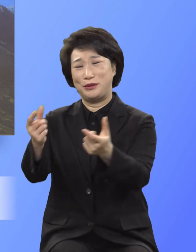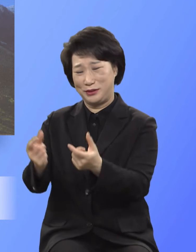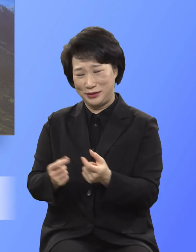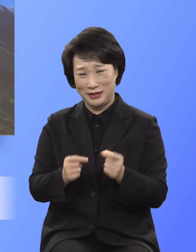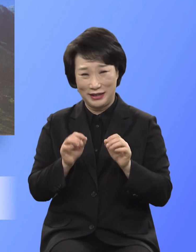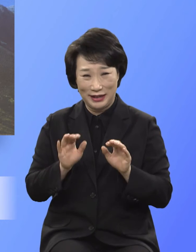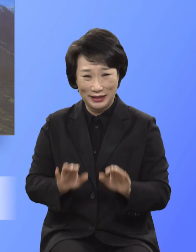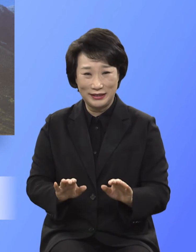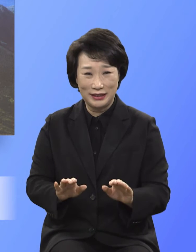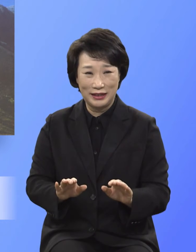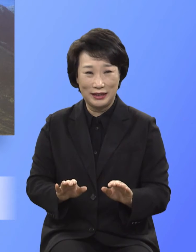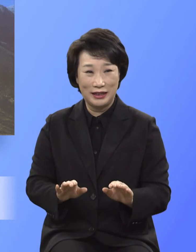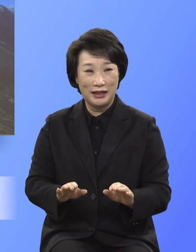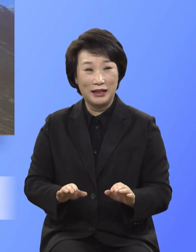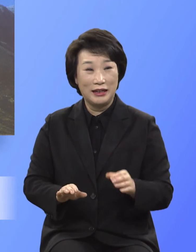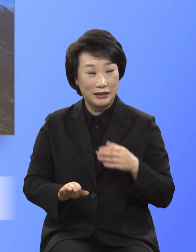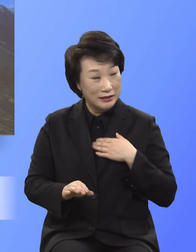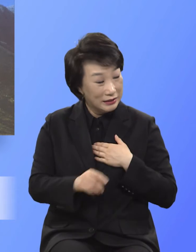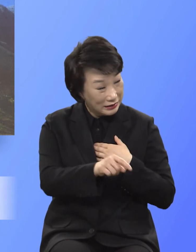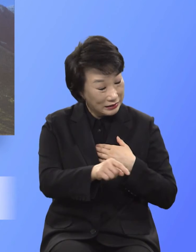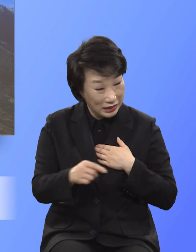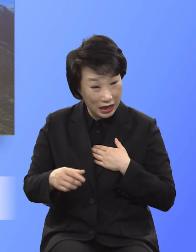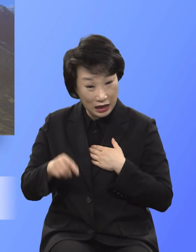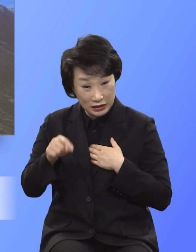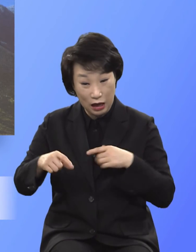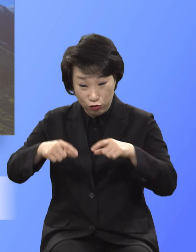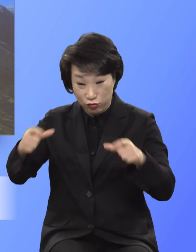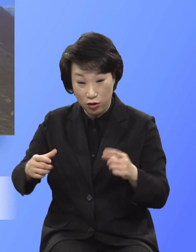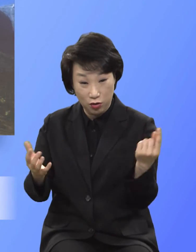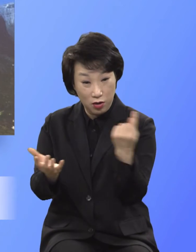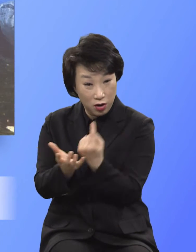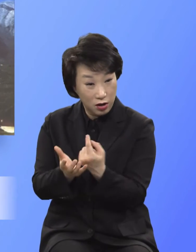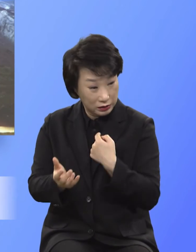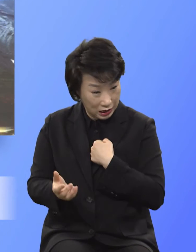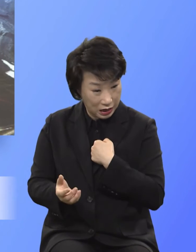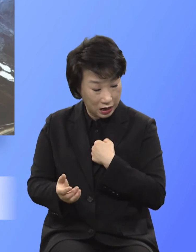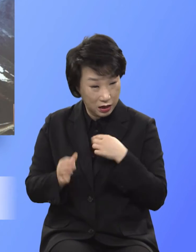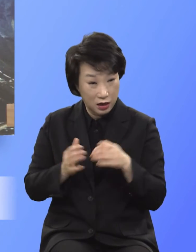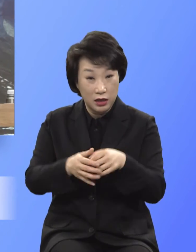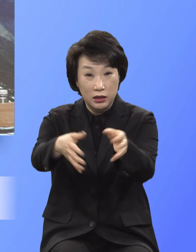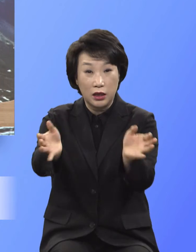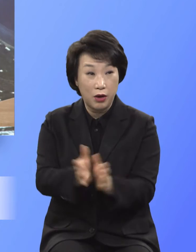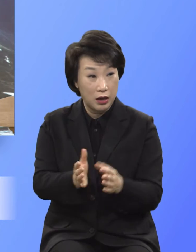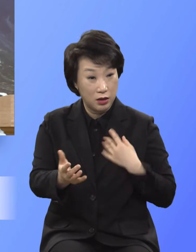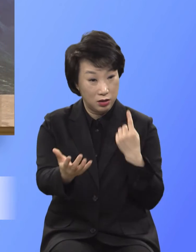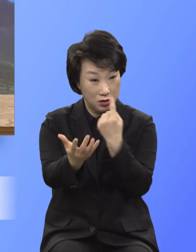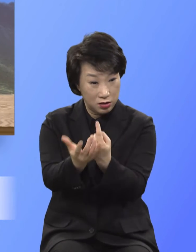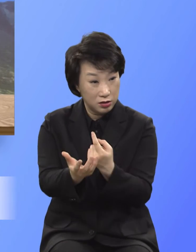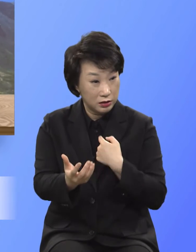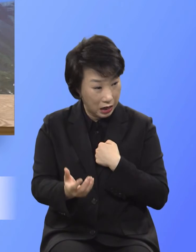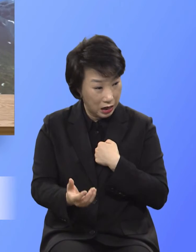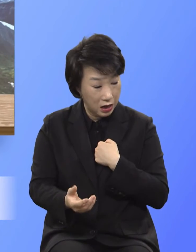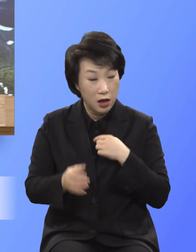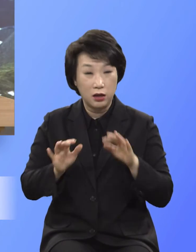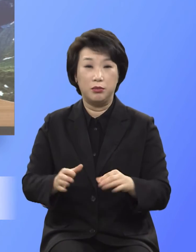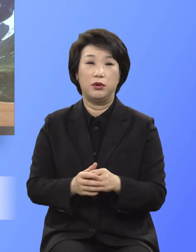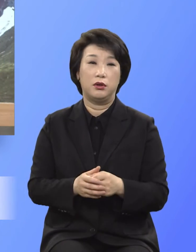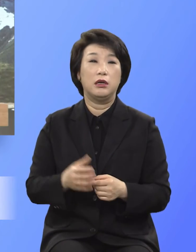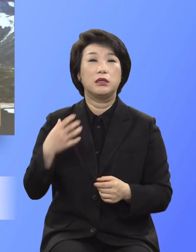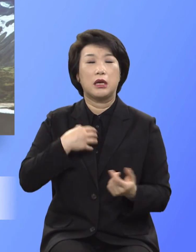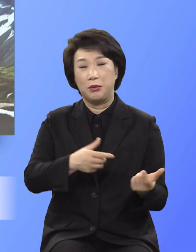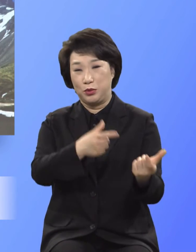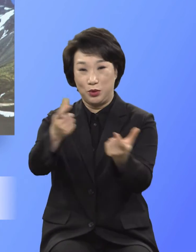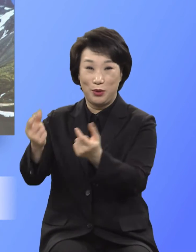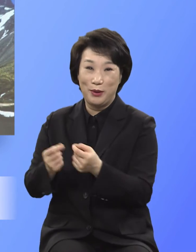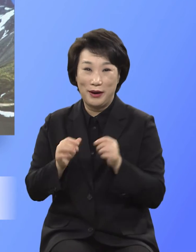아니야. 당신이 그 구역에 속했다면, 당신이 그 기관에 속했다면